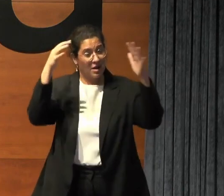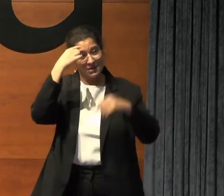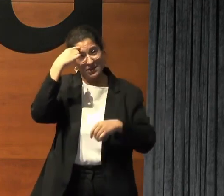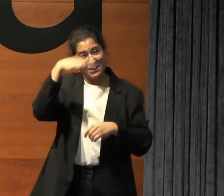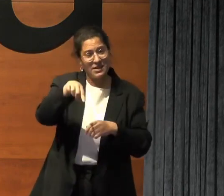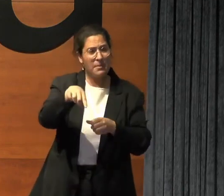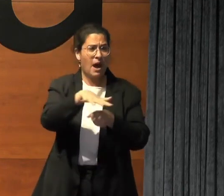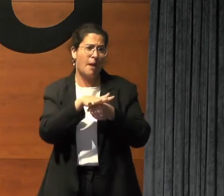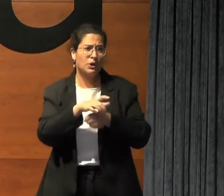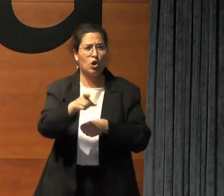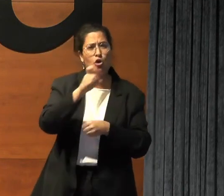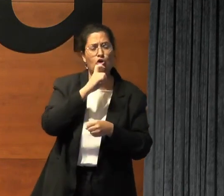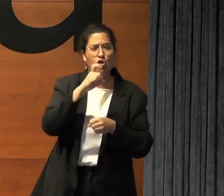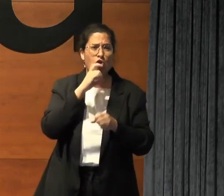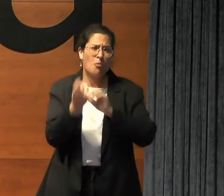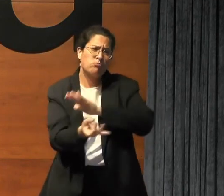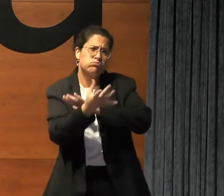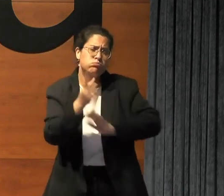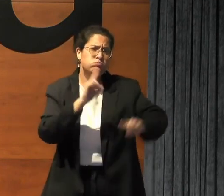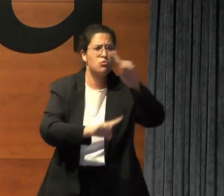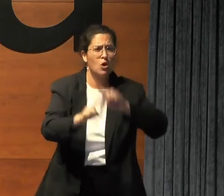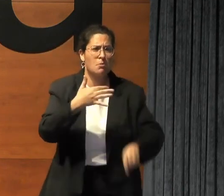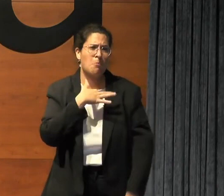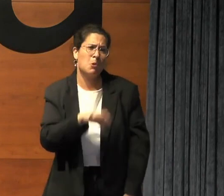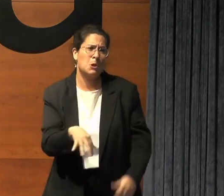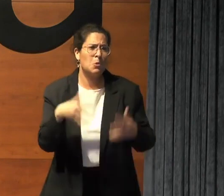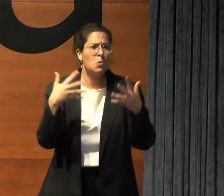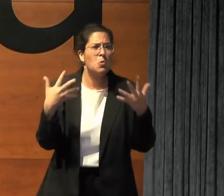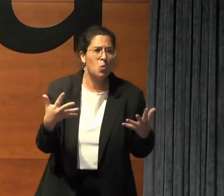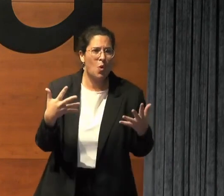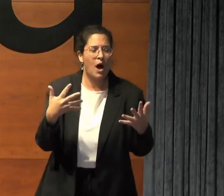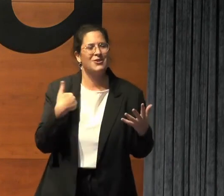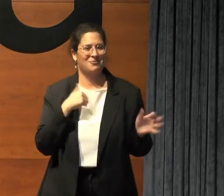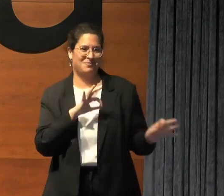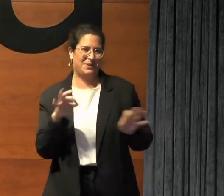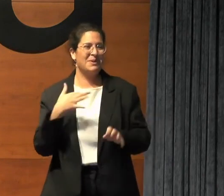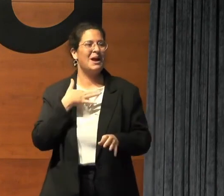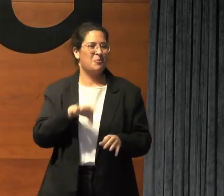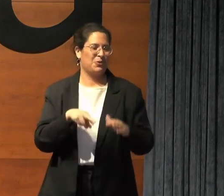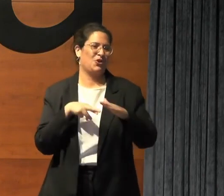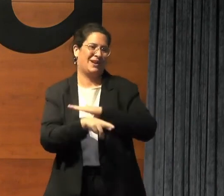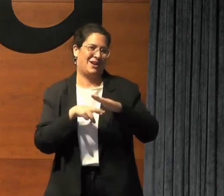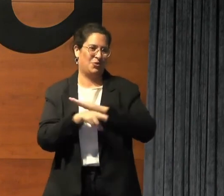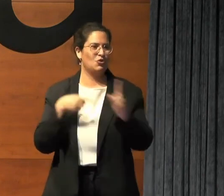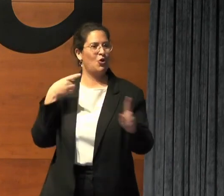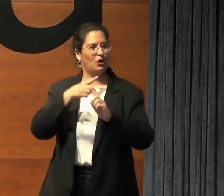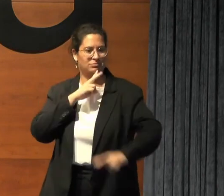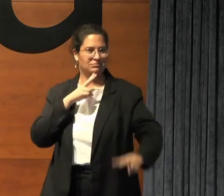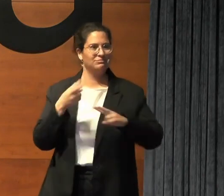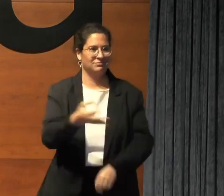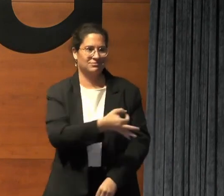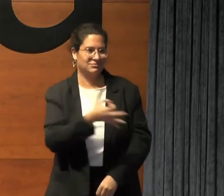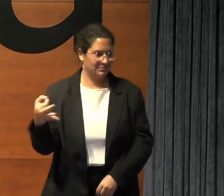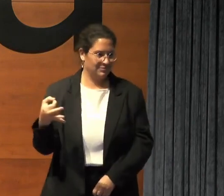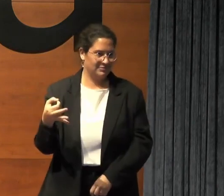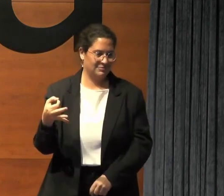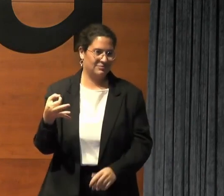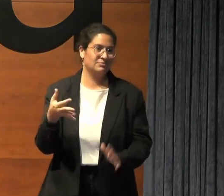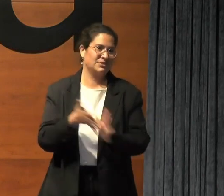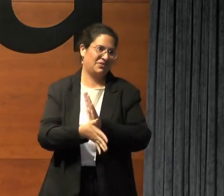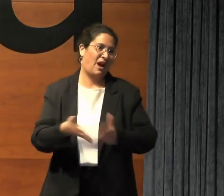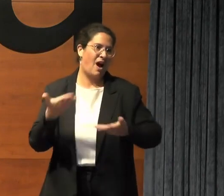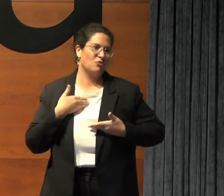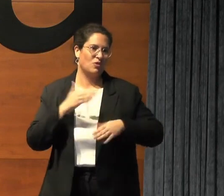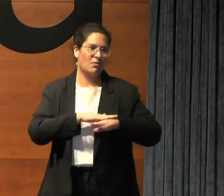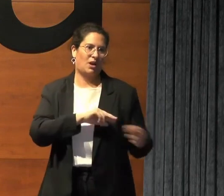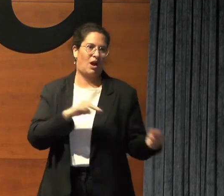argumentos que dice que conocer previamente esas demandas o esos problemas que pueden surgir nos puede ayudar a preparar los